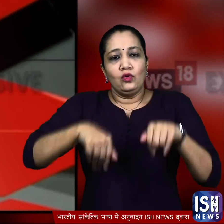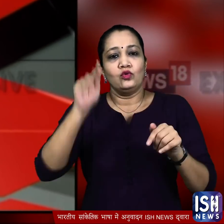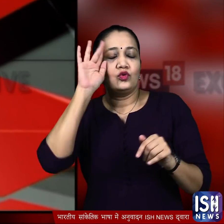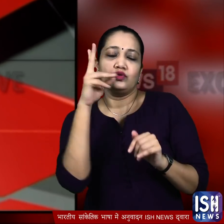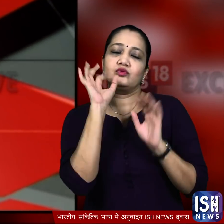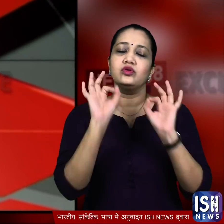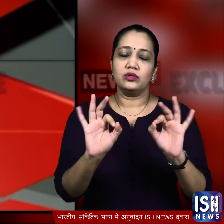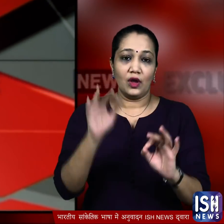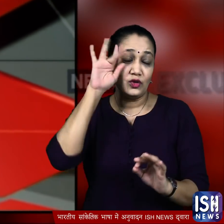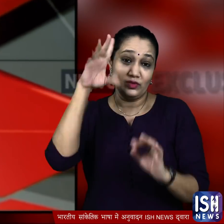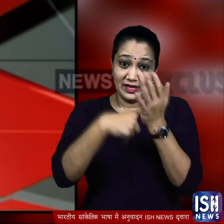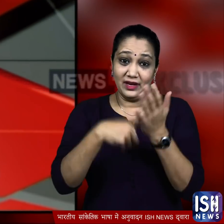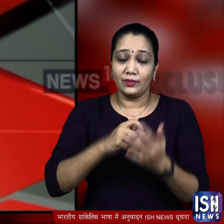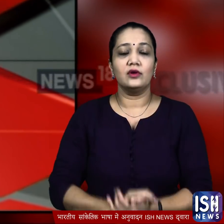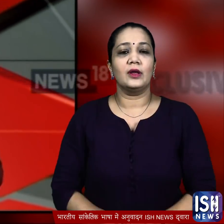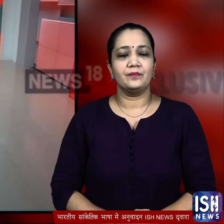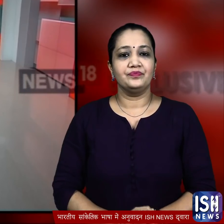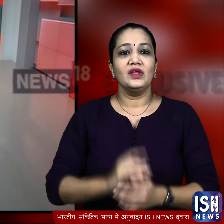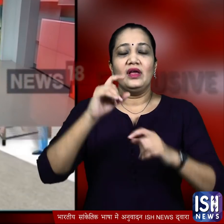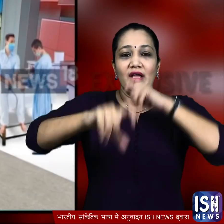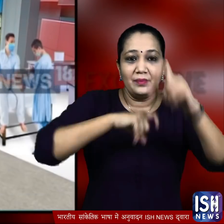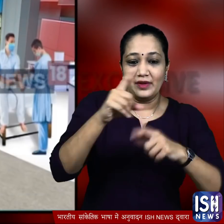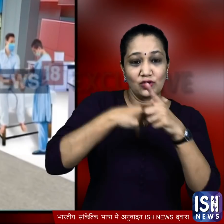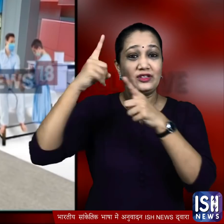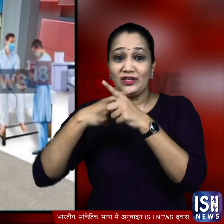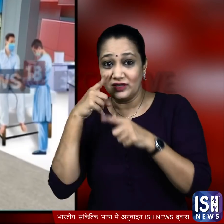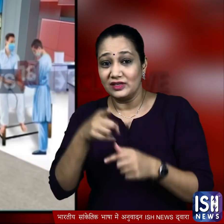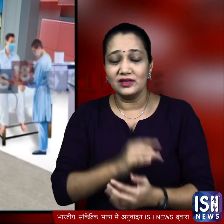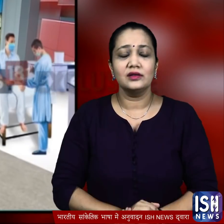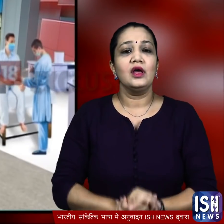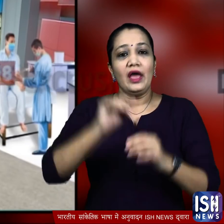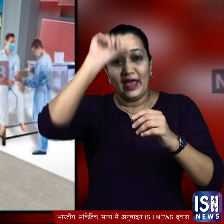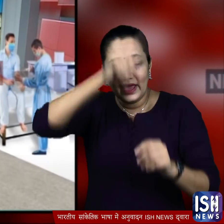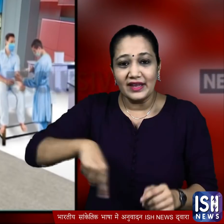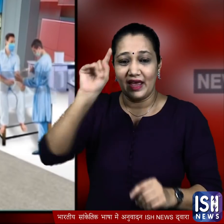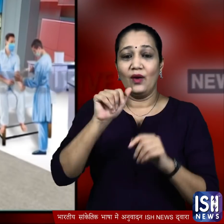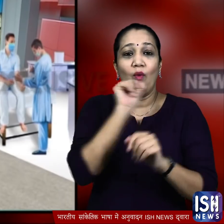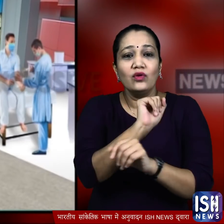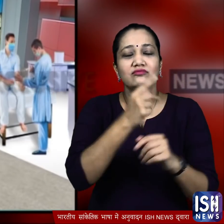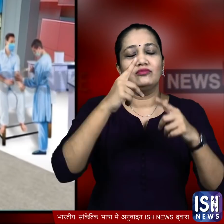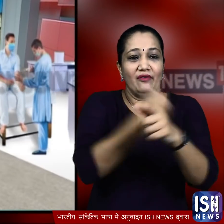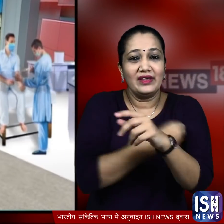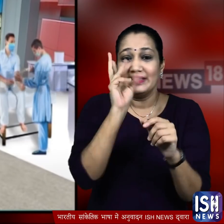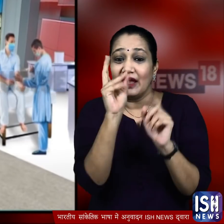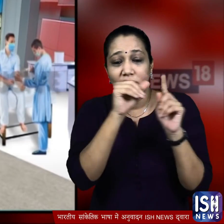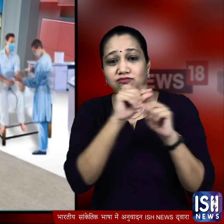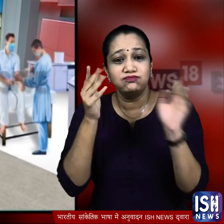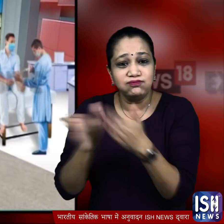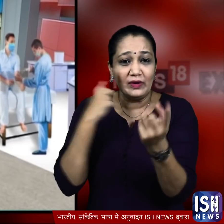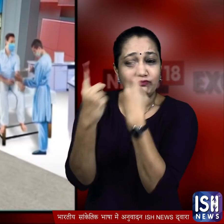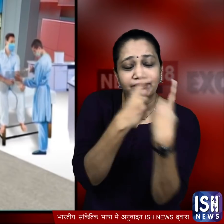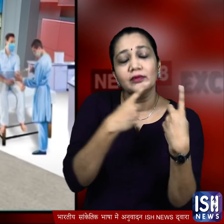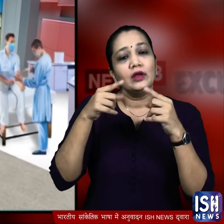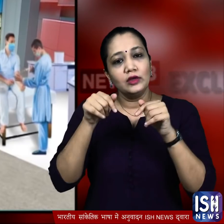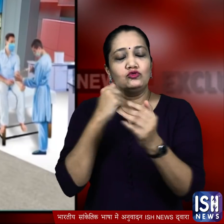भरी खबरें आई। न्यूज़ 18 के रवि सिंह की रिपोर्ट है कि दवा कंपनी जॉनसन एंड जॉनसन ने भारत में अपनी वैक्सीन के 3रे चरण के ट्रायल